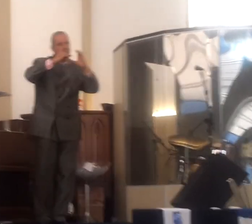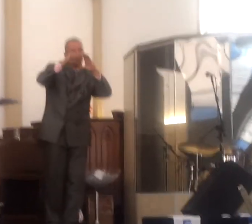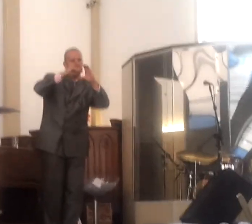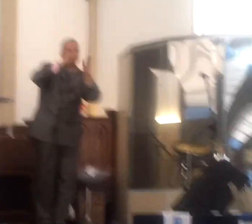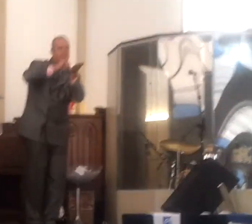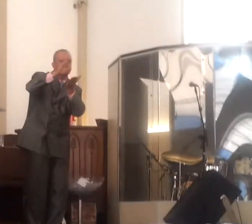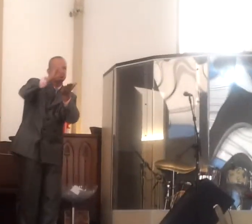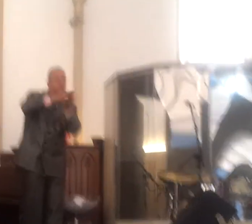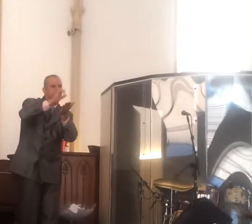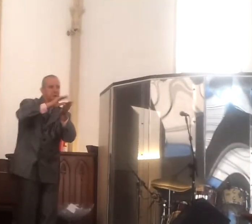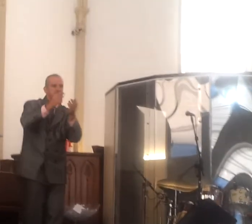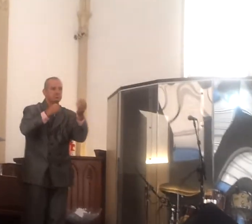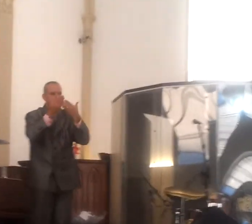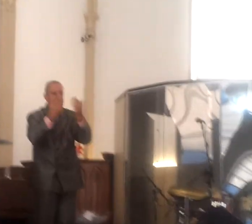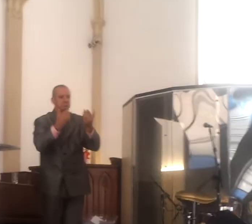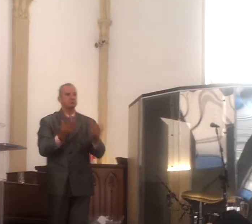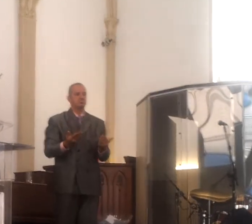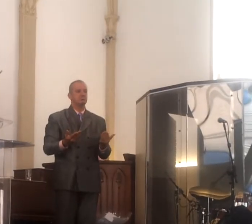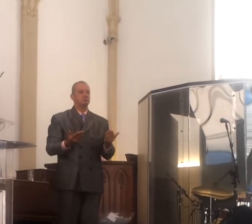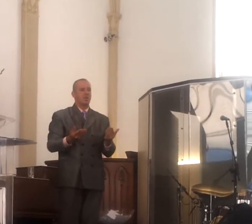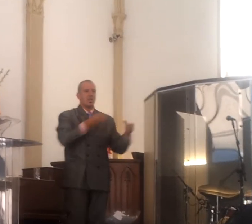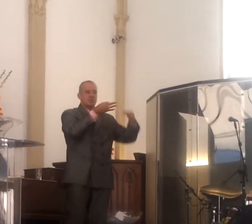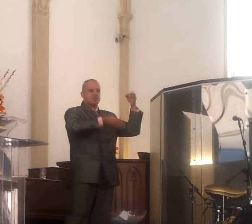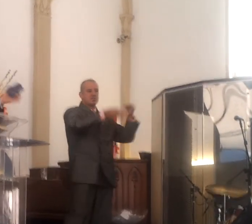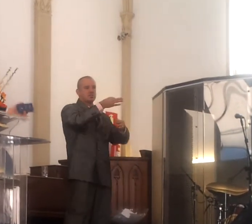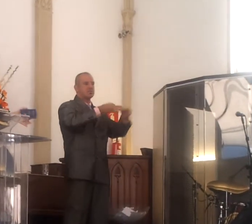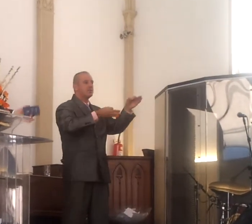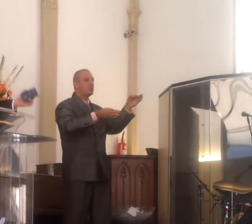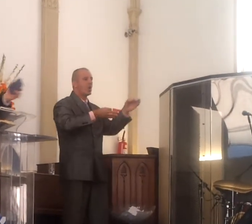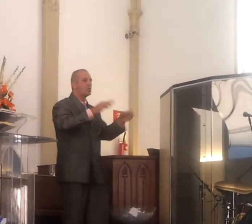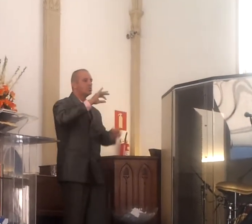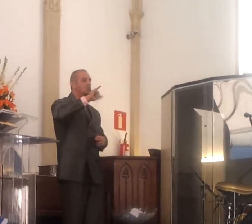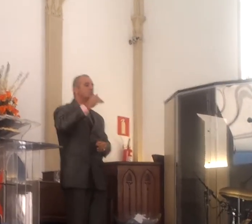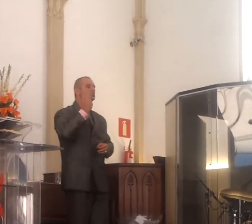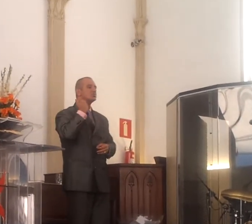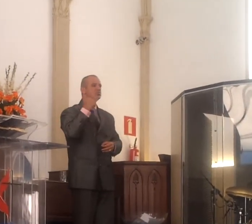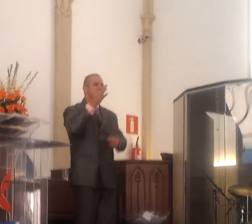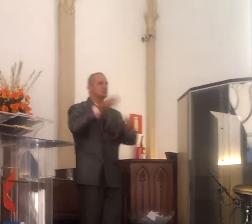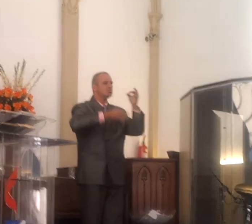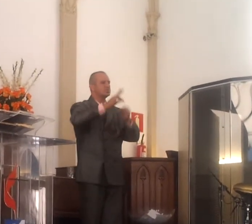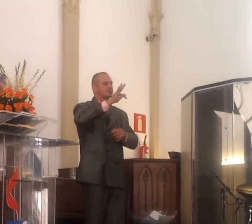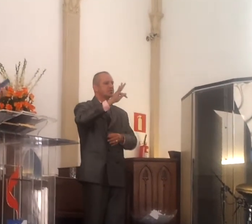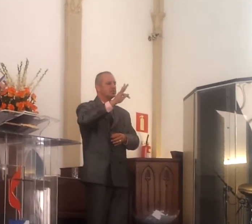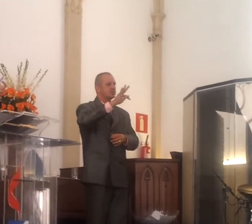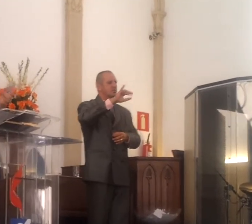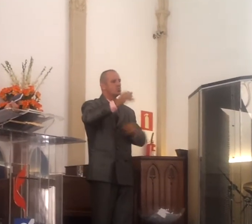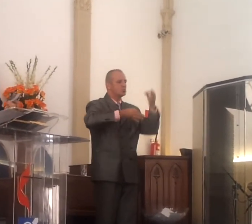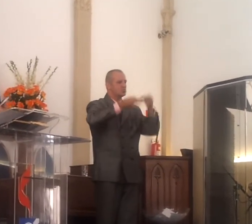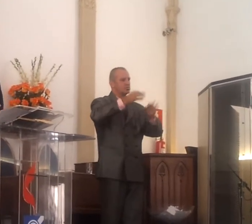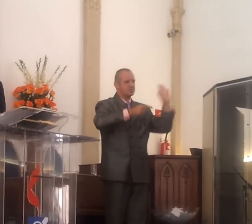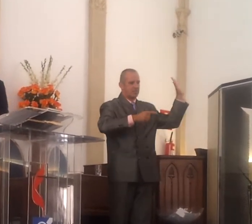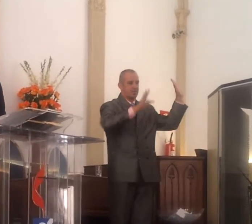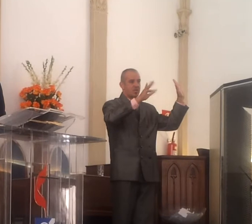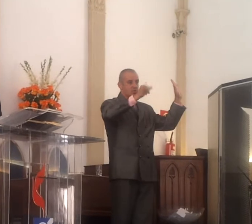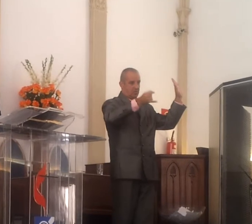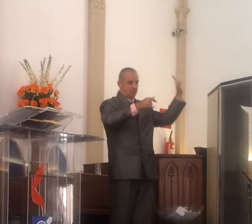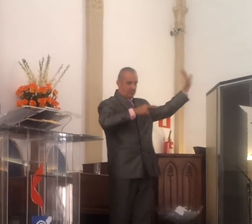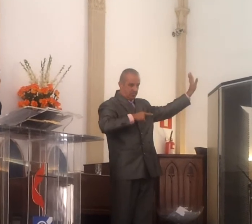E pelo fato de eu estar no Tribunal de Justiça, Deus me colocou lá como desembargador, estou lá a serviço de